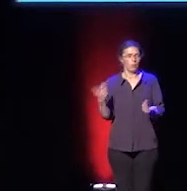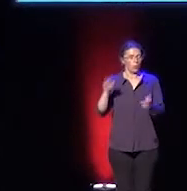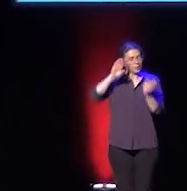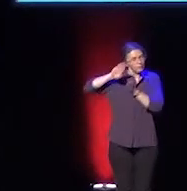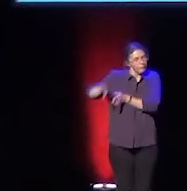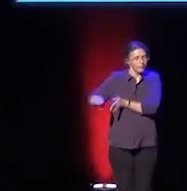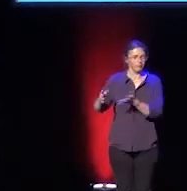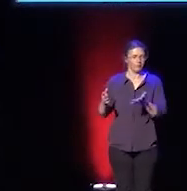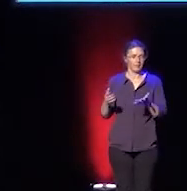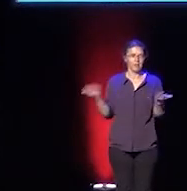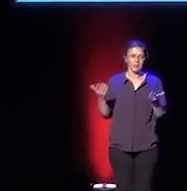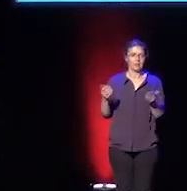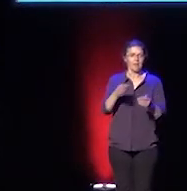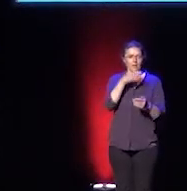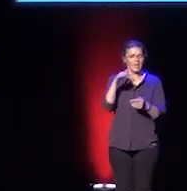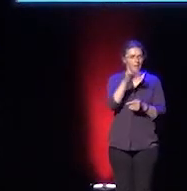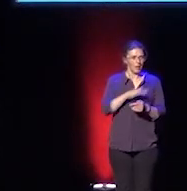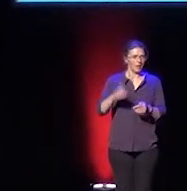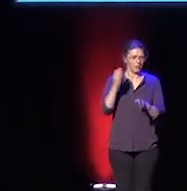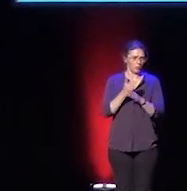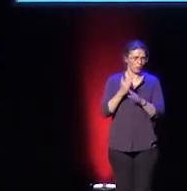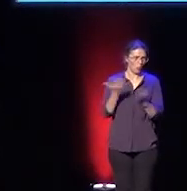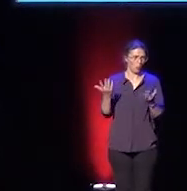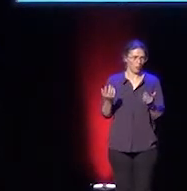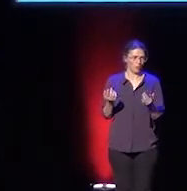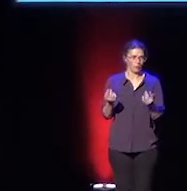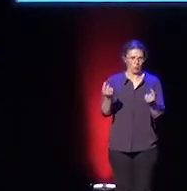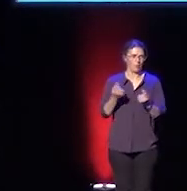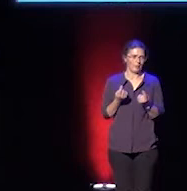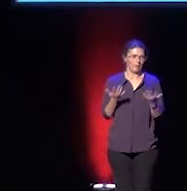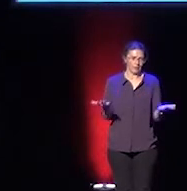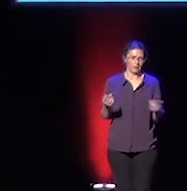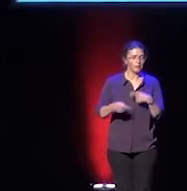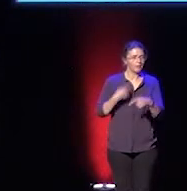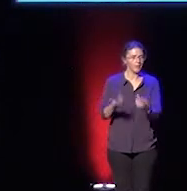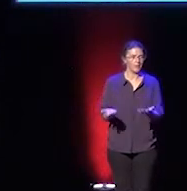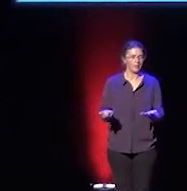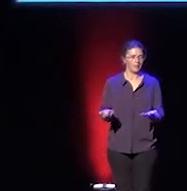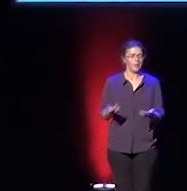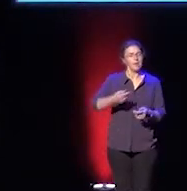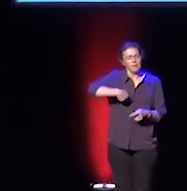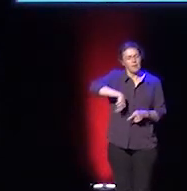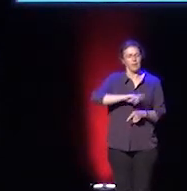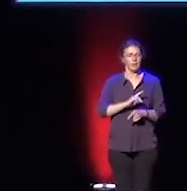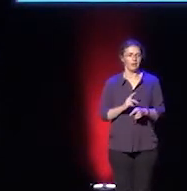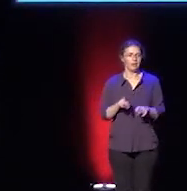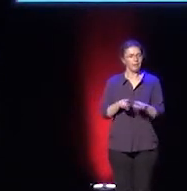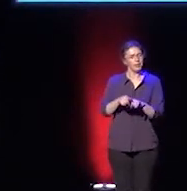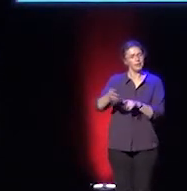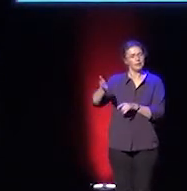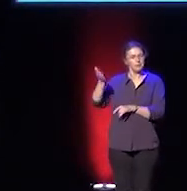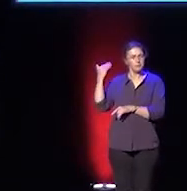verdrängt, was in vielen Bereichen gekommen, sich entwickelt hat. Und wir werden, wie in der